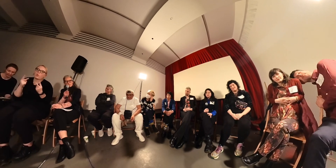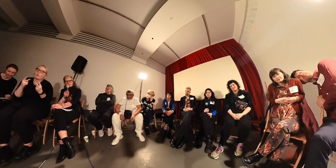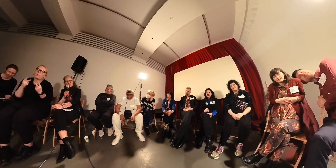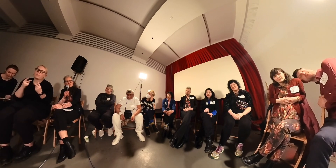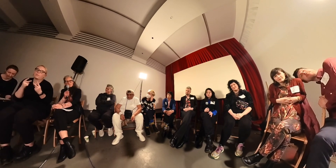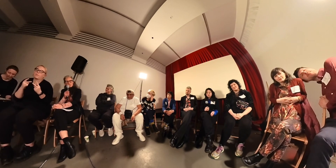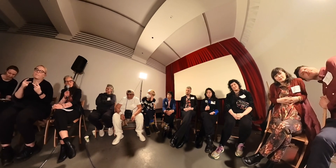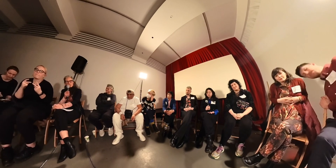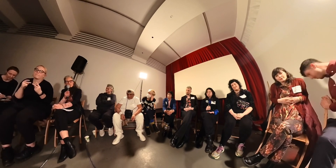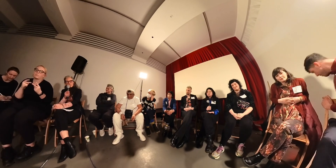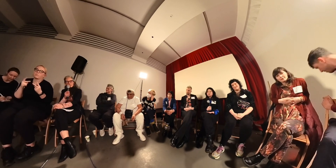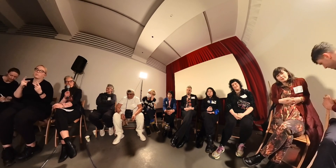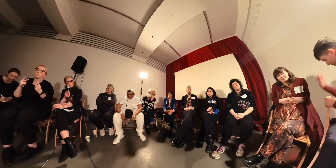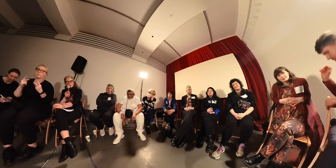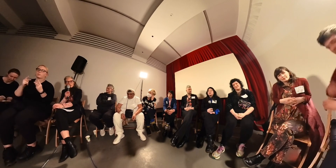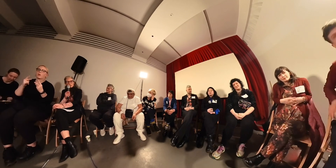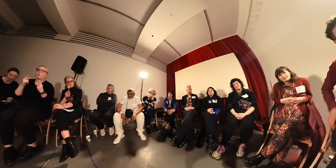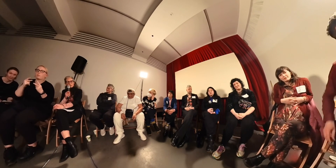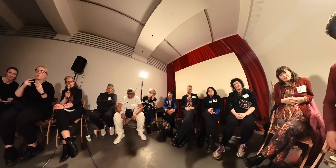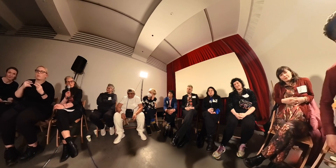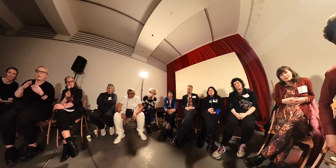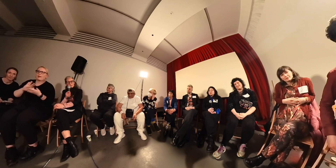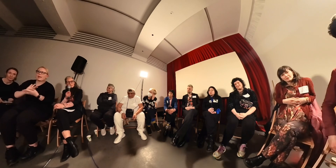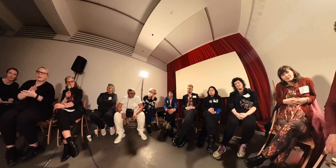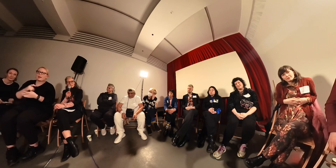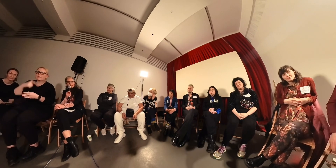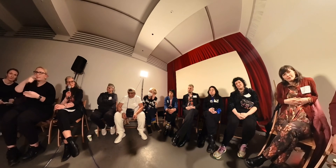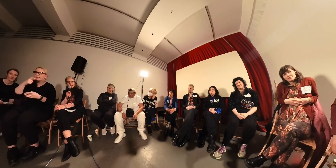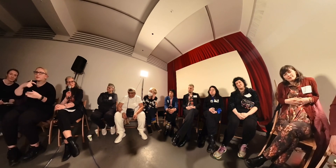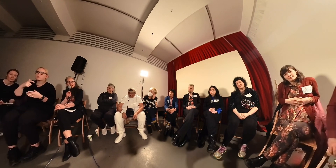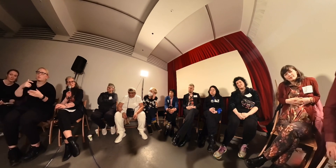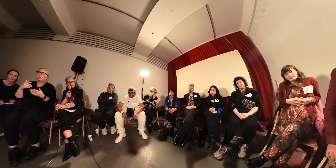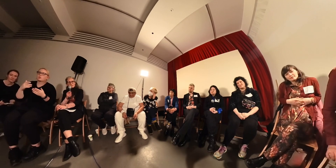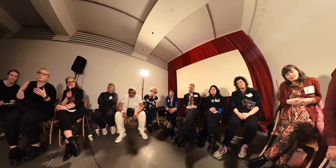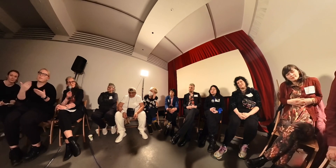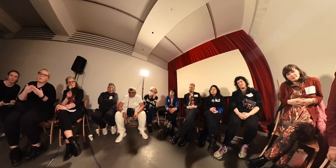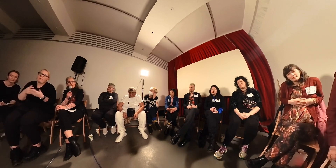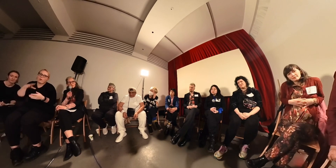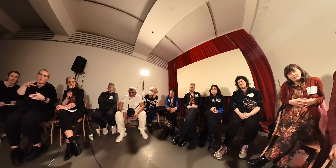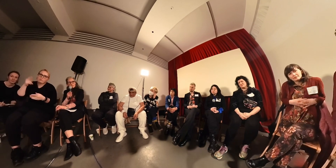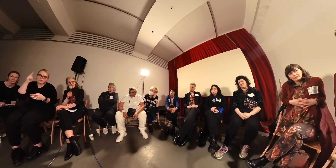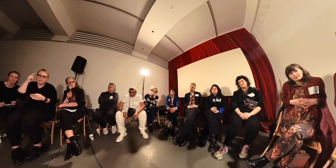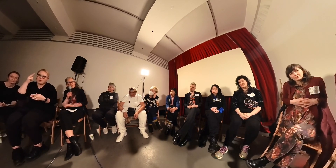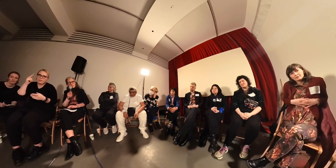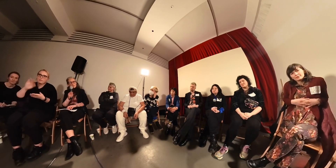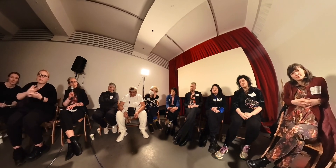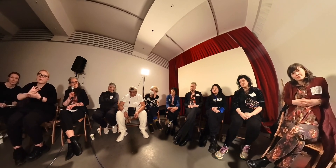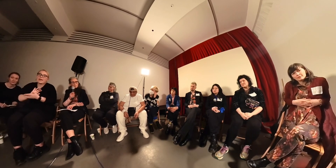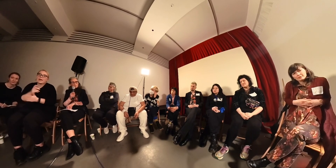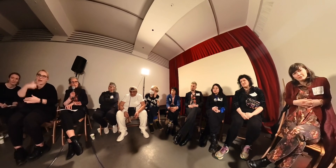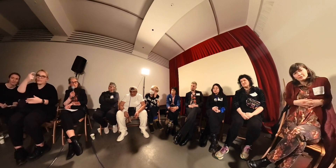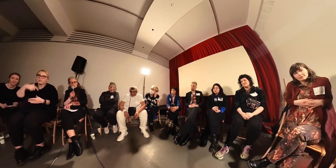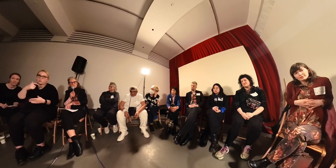zase ten vnitřní rasismus jako od bílé matky a tak. Takže vlastně